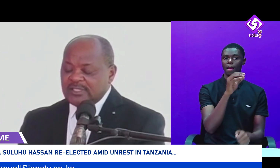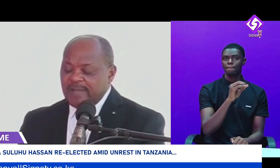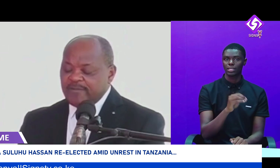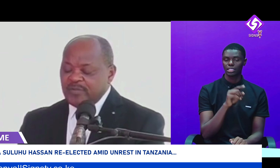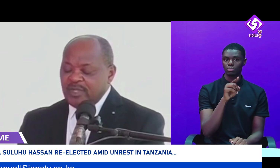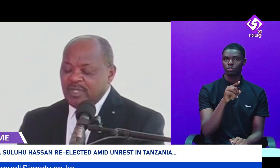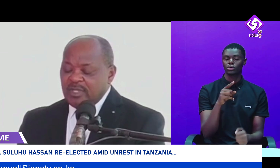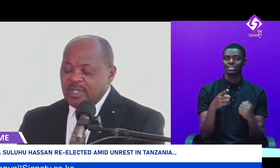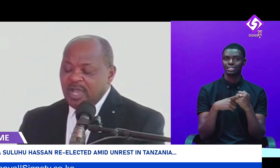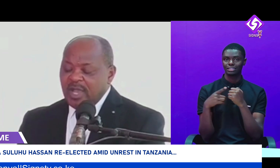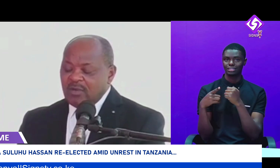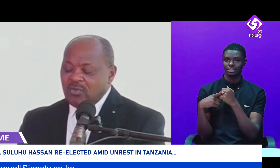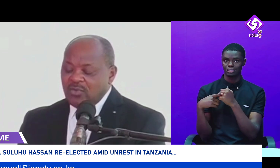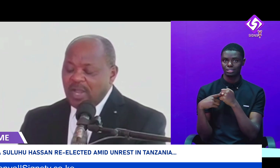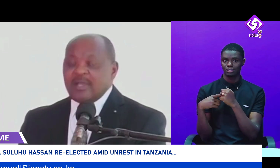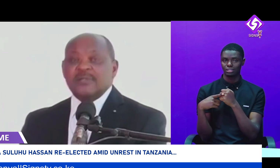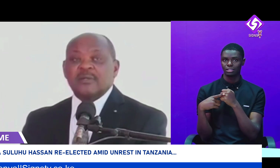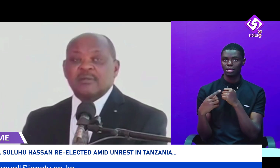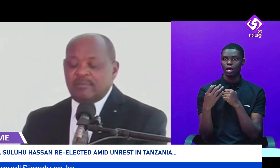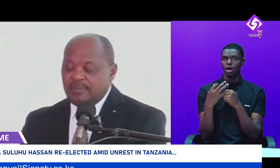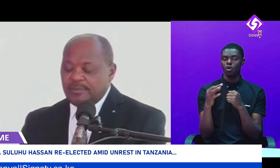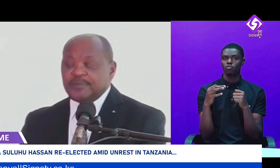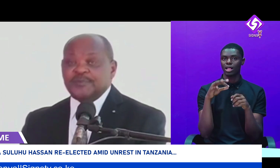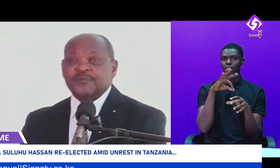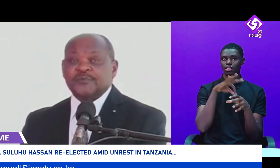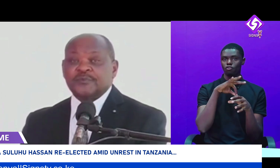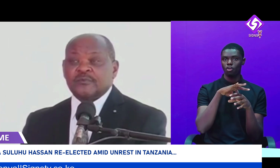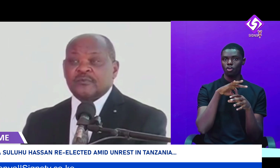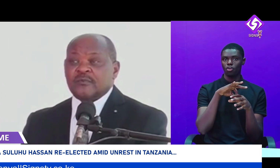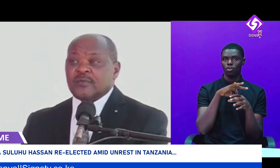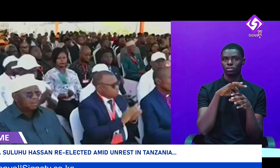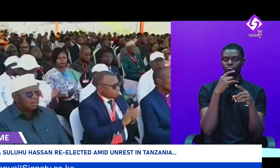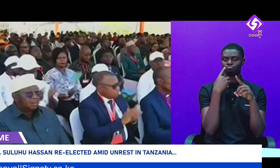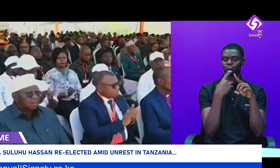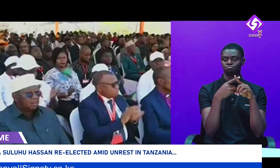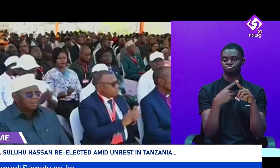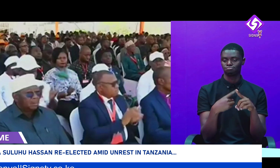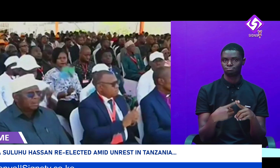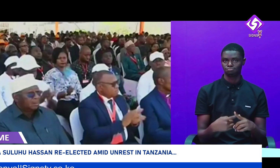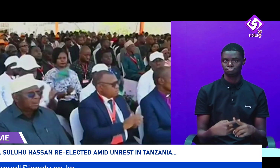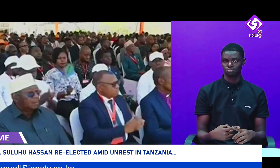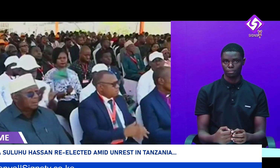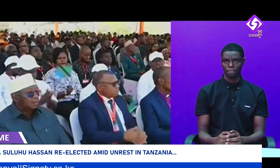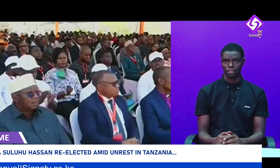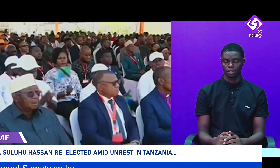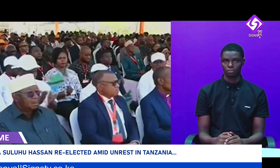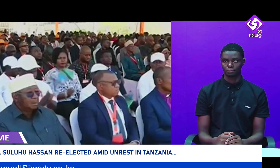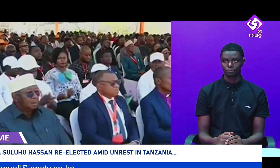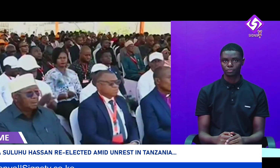97.66 ya kura ya kura